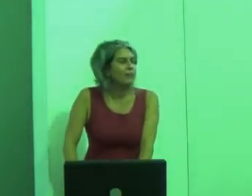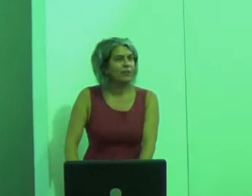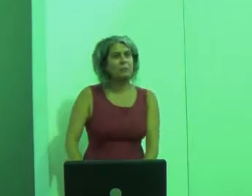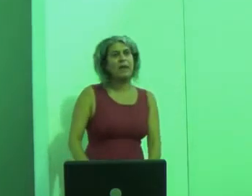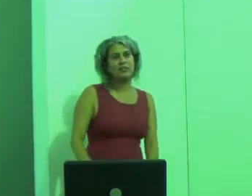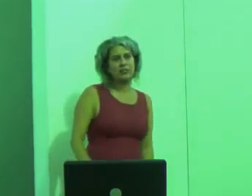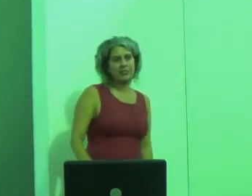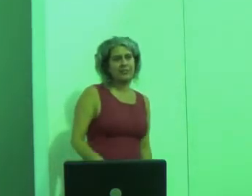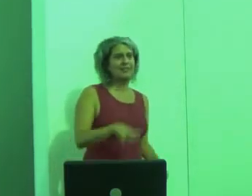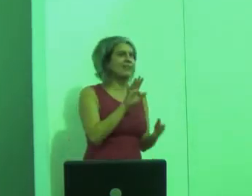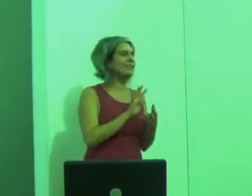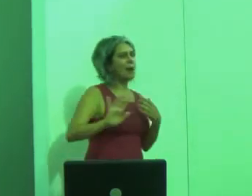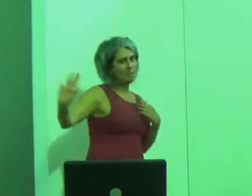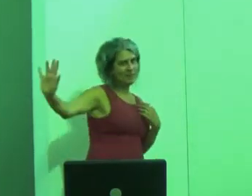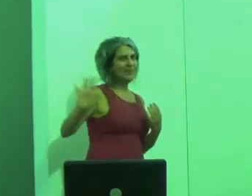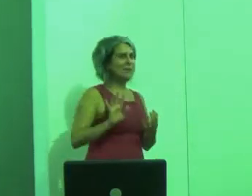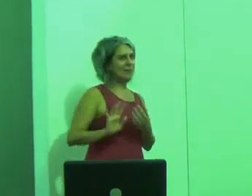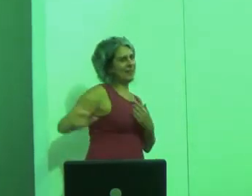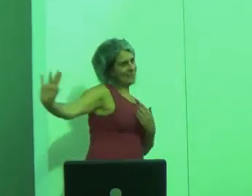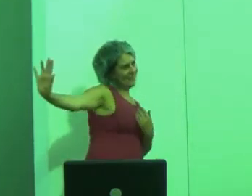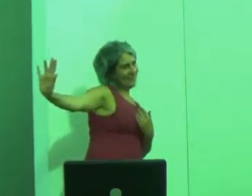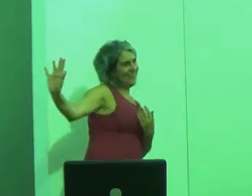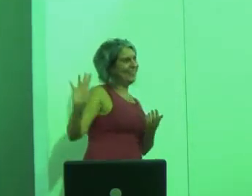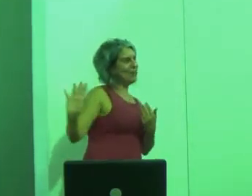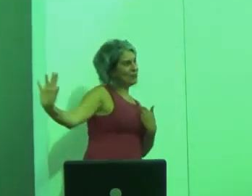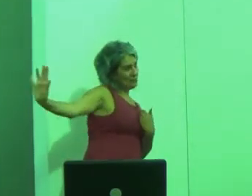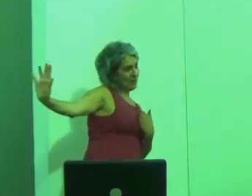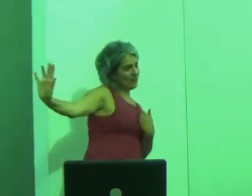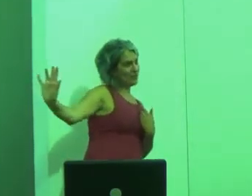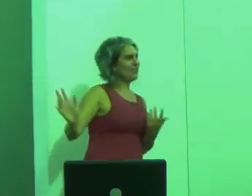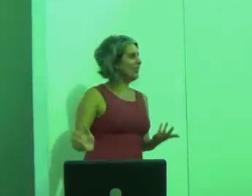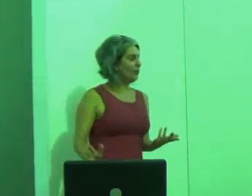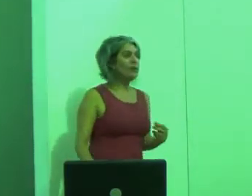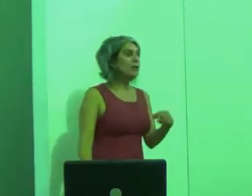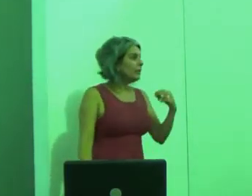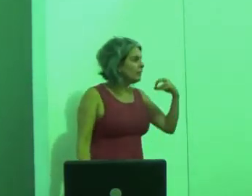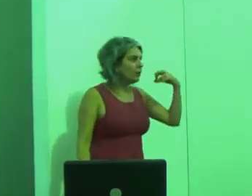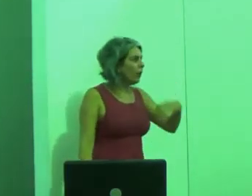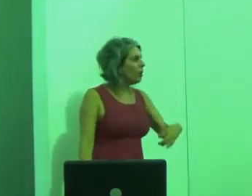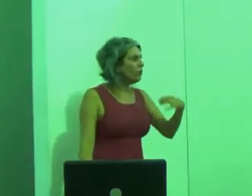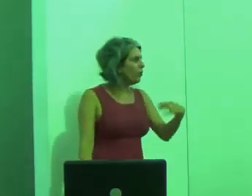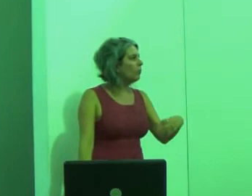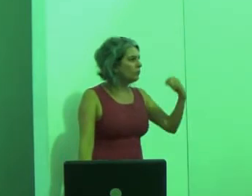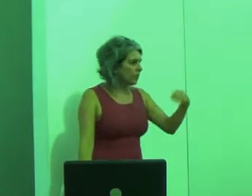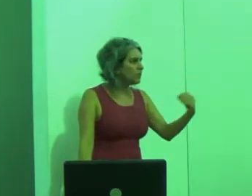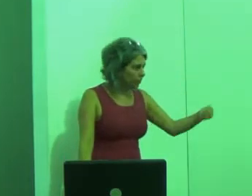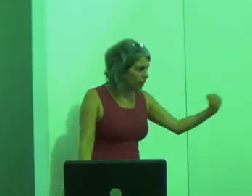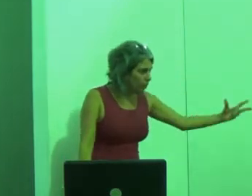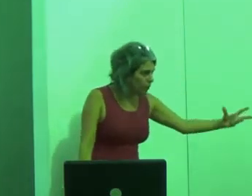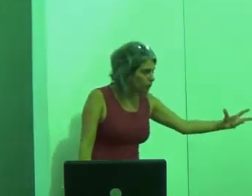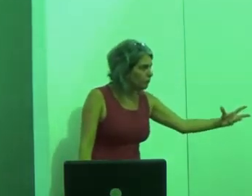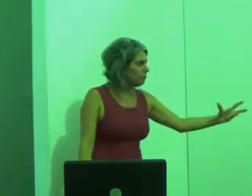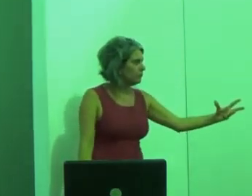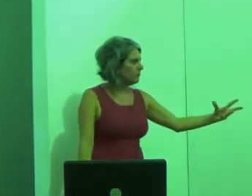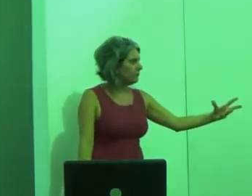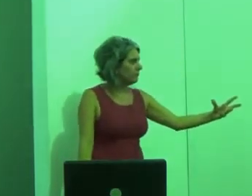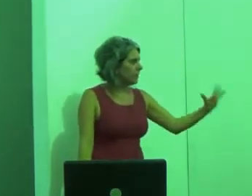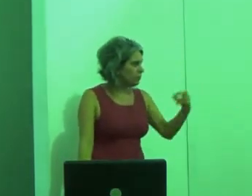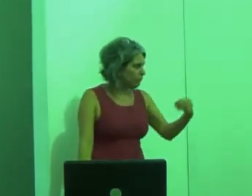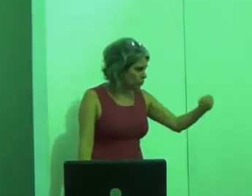Falei majors, startup, parece língua de majors. Não. E se colocam como? Temos aqui um negócio. Isso funciona